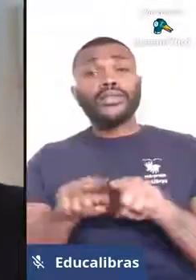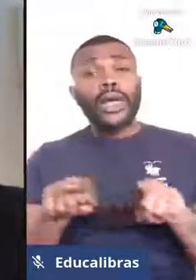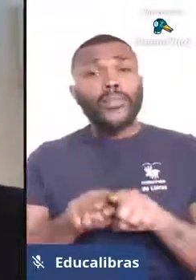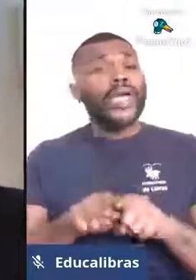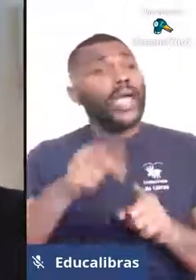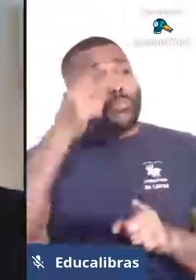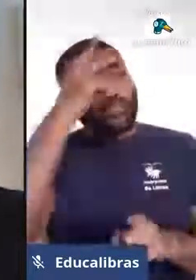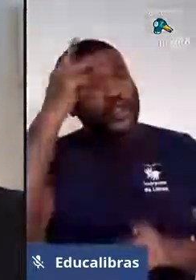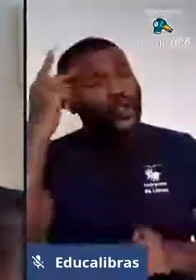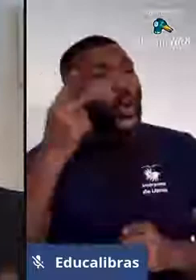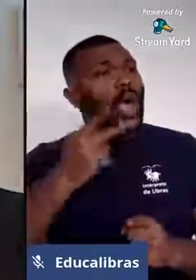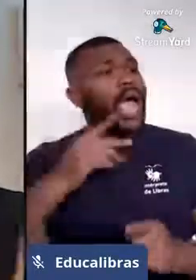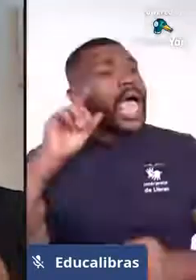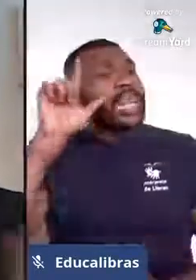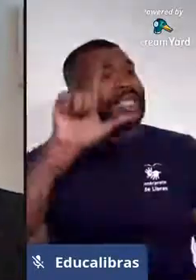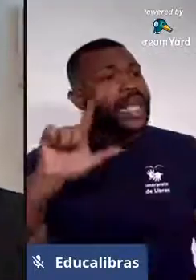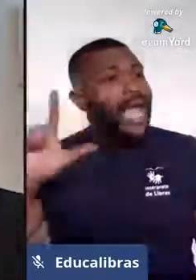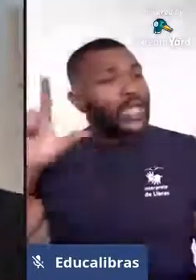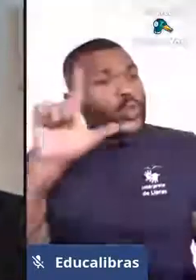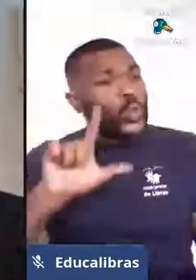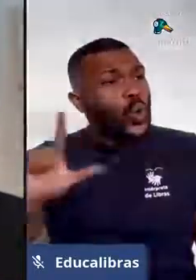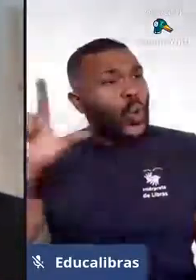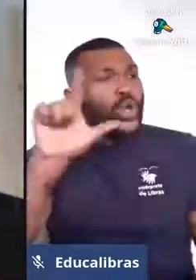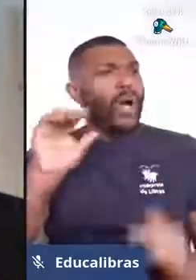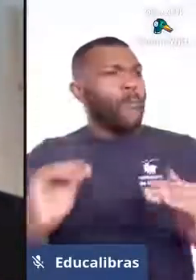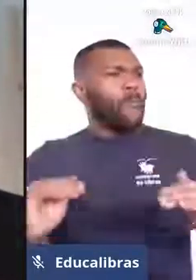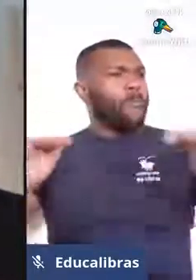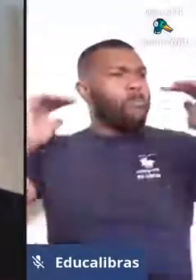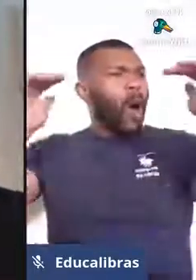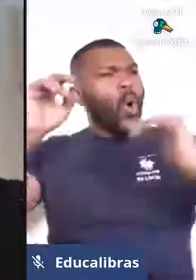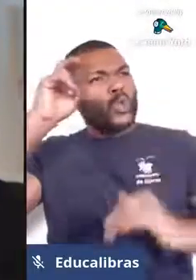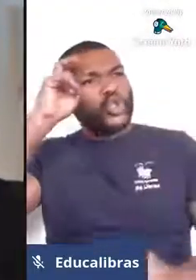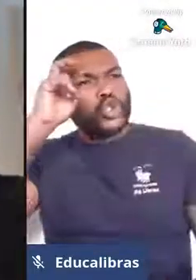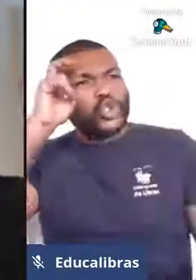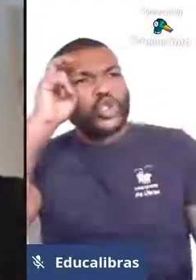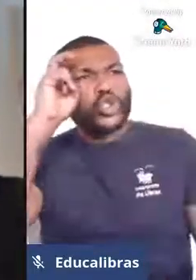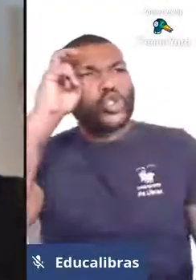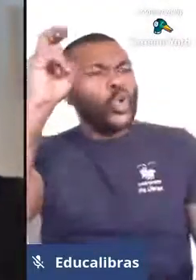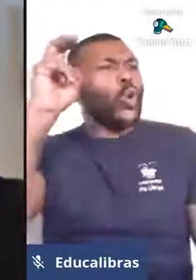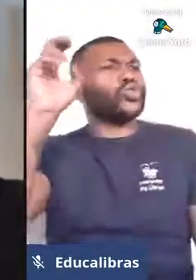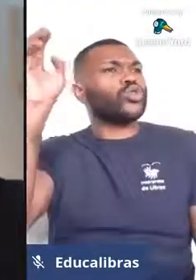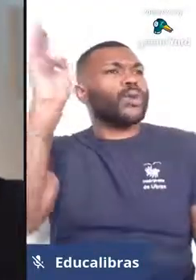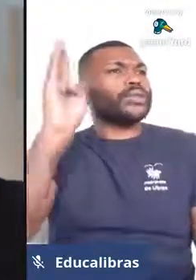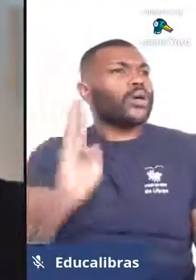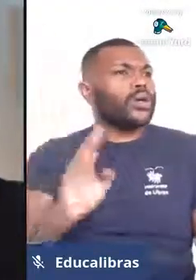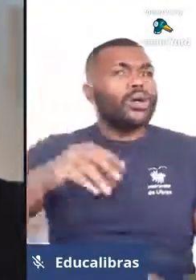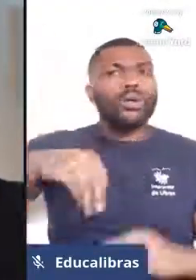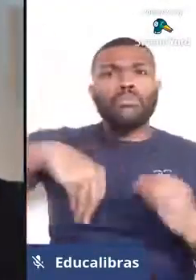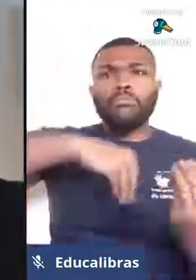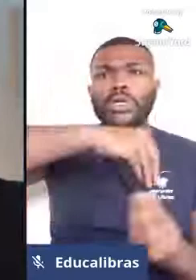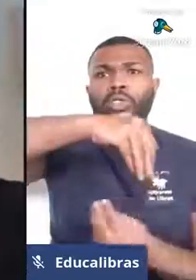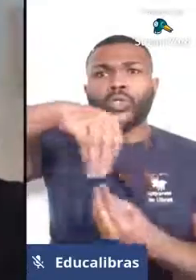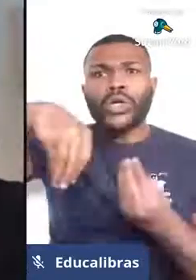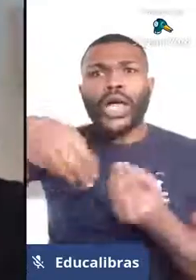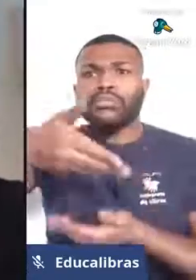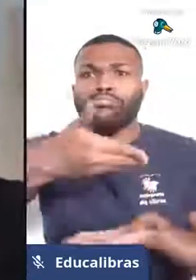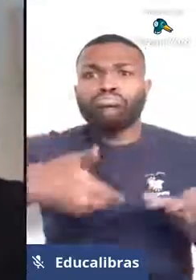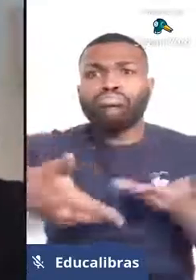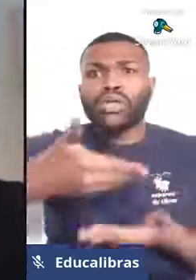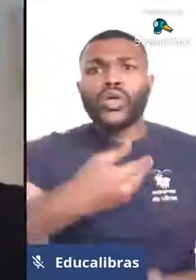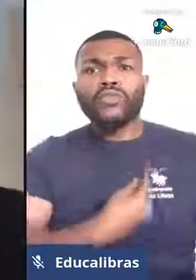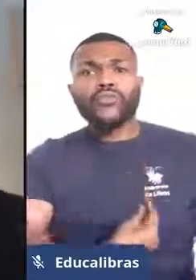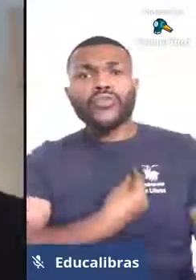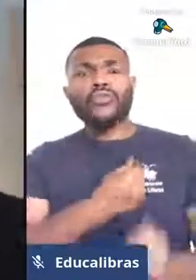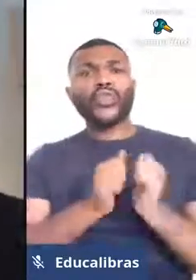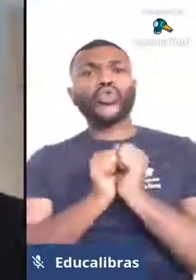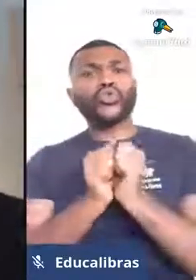literário da alta inteligência brasileira que estão lá convivendo no mesmo espaço. Então, um espaço de